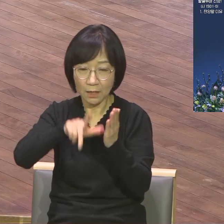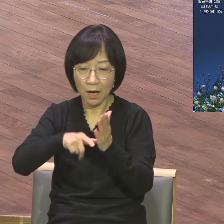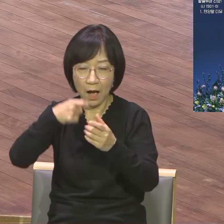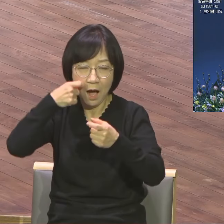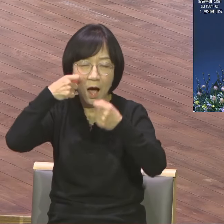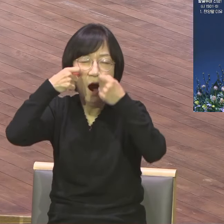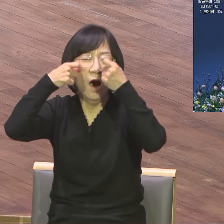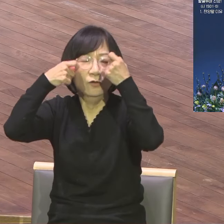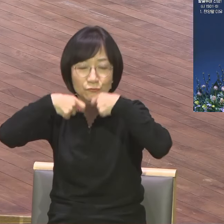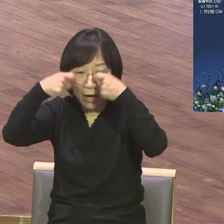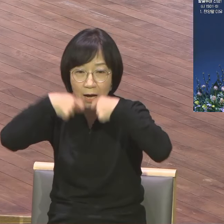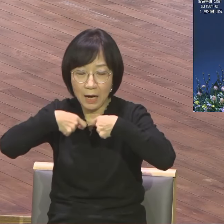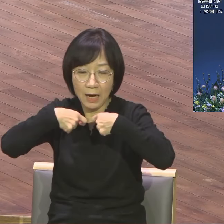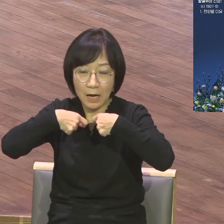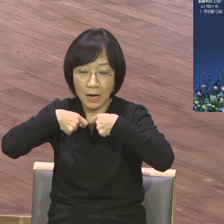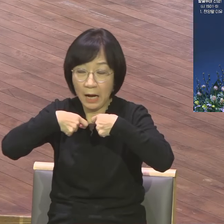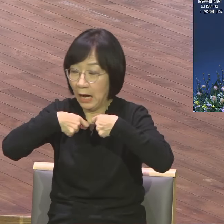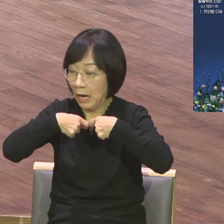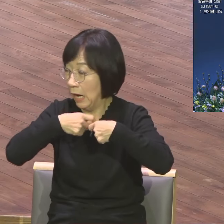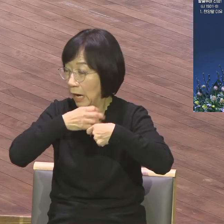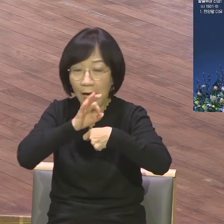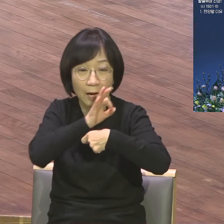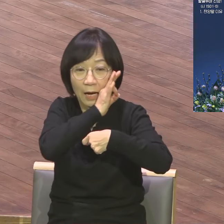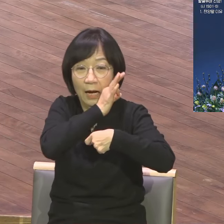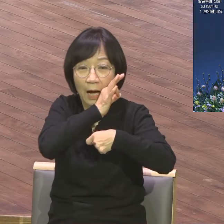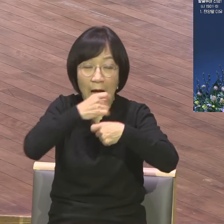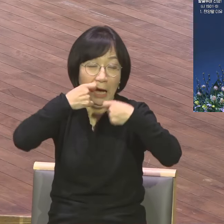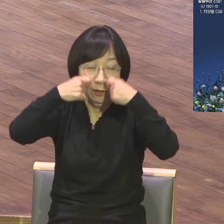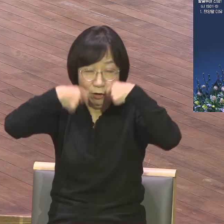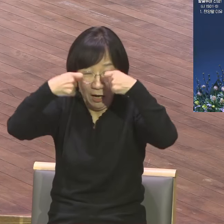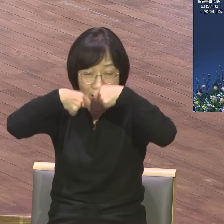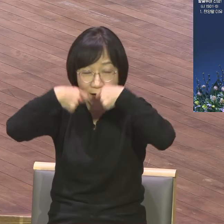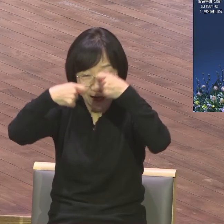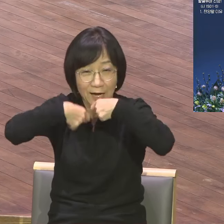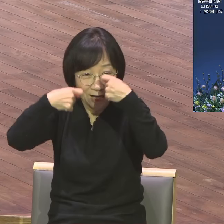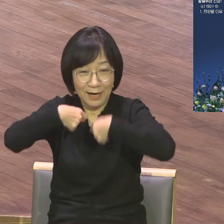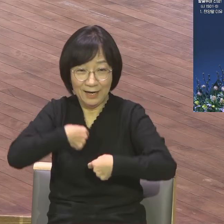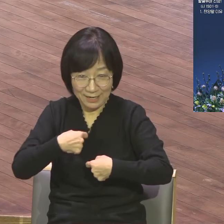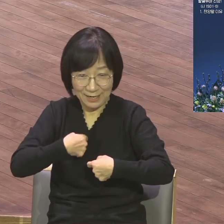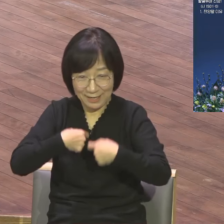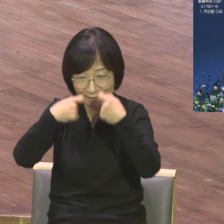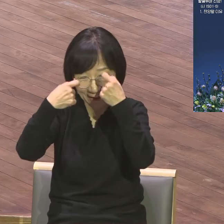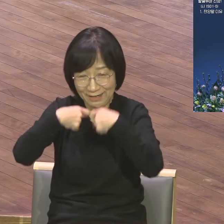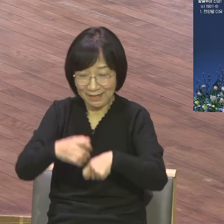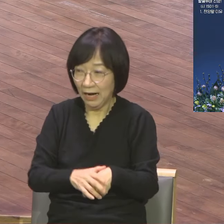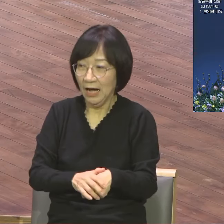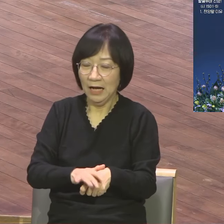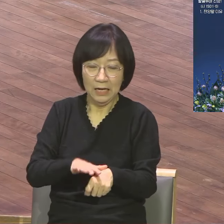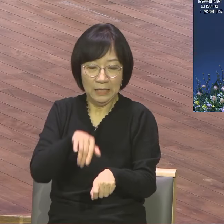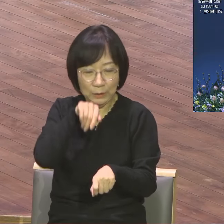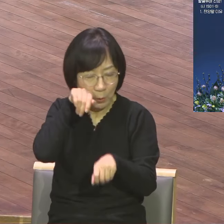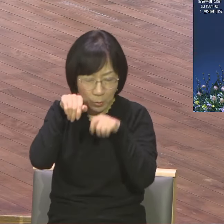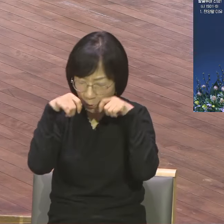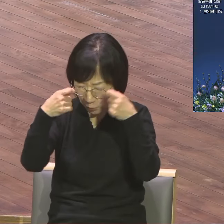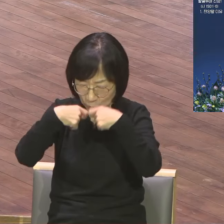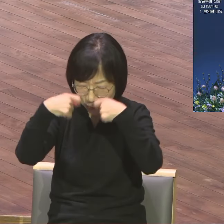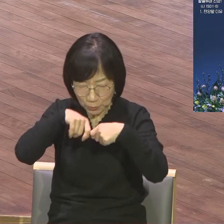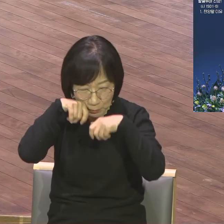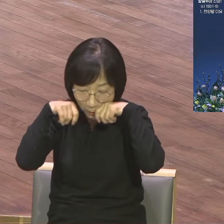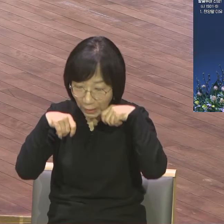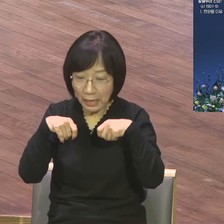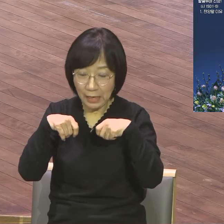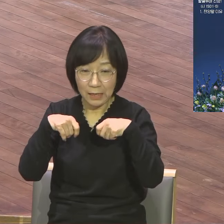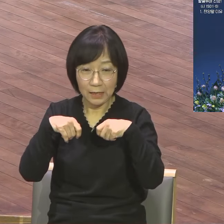쏟아지는데 이 창피해서 옆에 사람 보기에 창피하잖아요. 확 쏟아지는데 감당을 못 하겠어. 아니